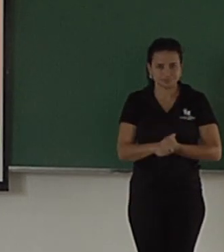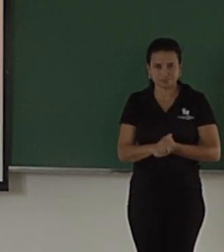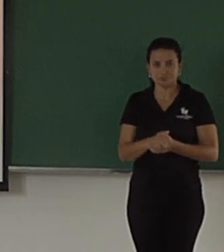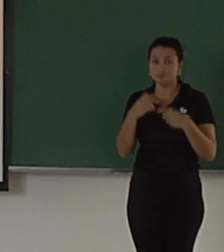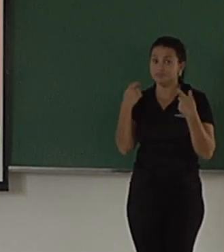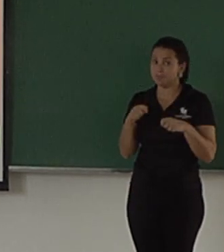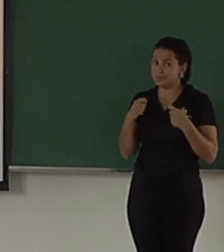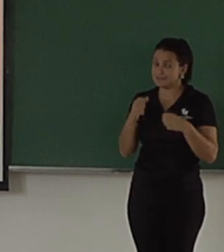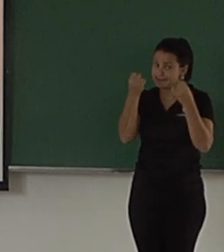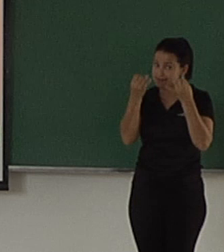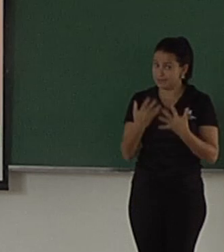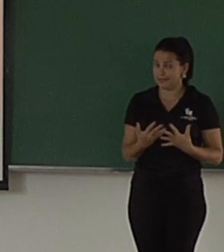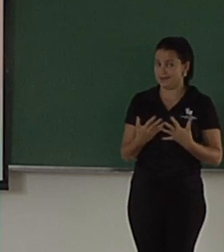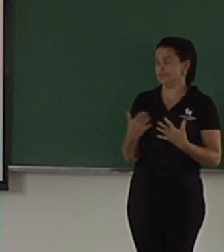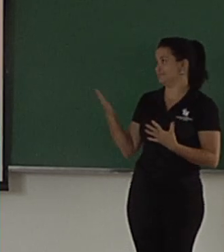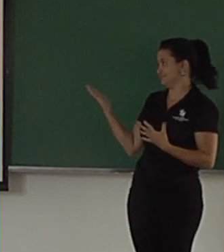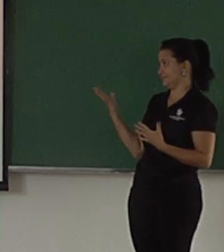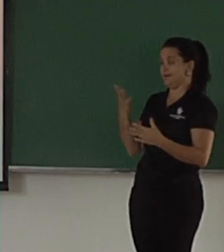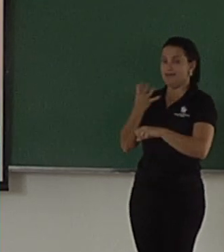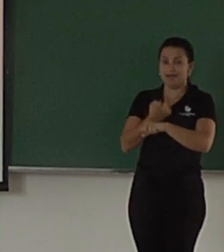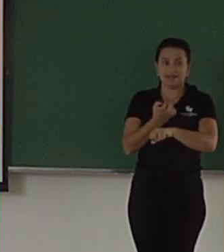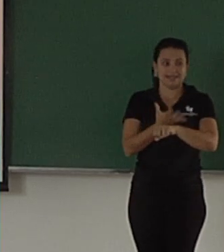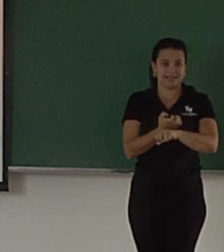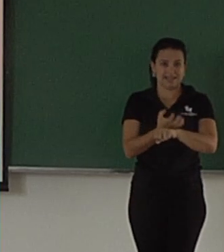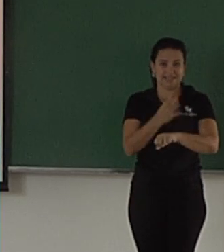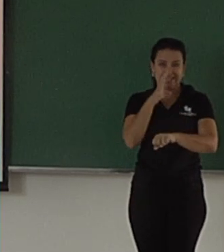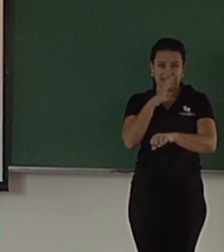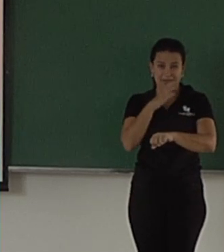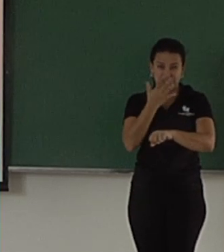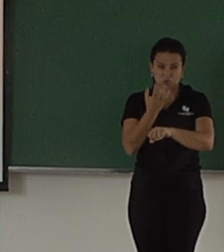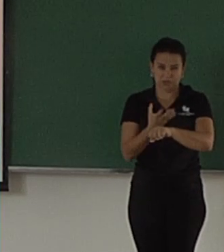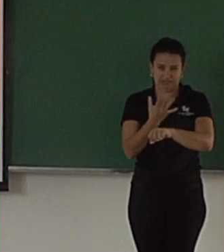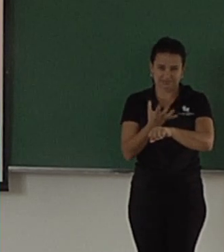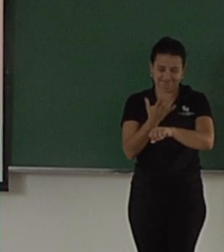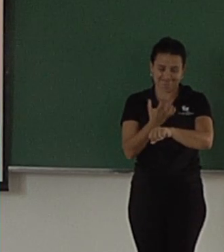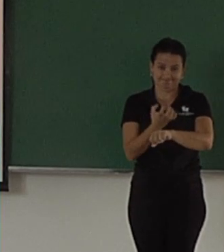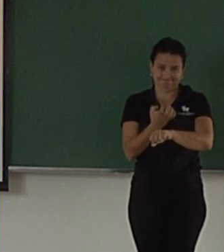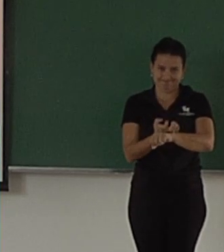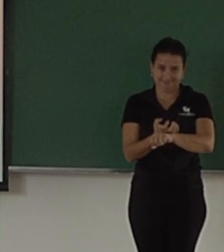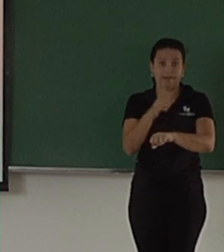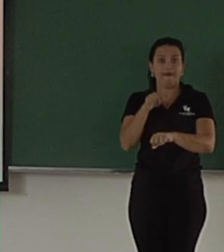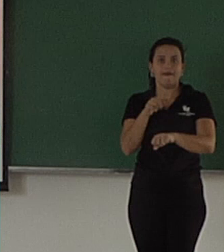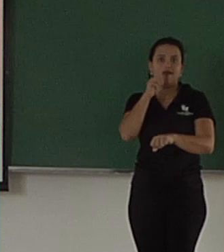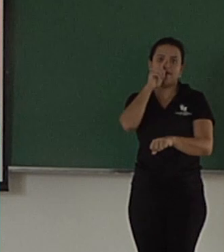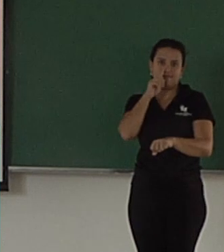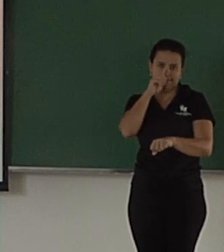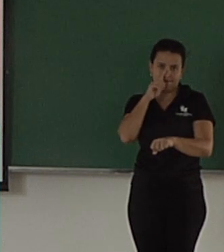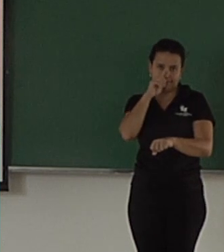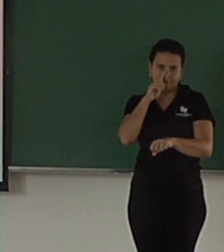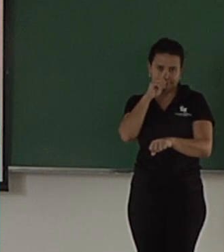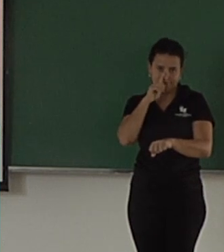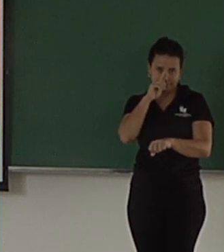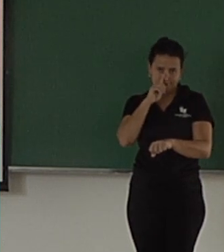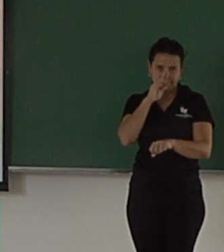falar alguma coisa sobre a queimadura. A queimadura é um trauma grave, na sua grande maioria, quando ela é